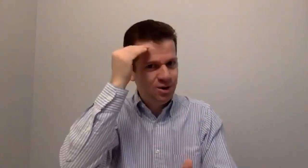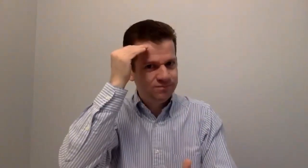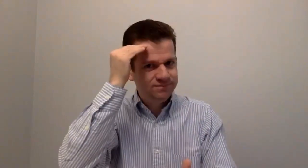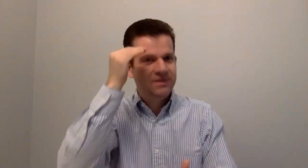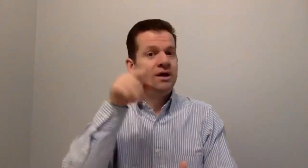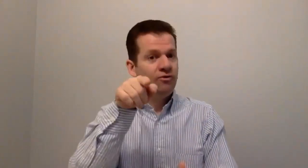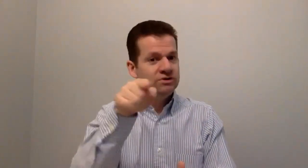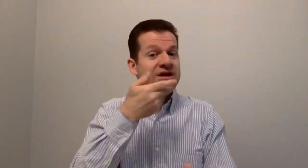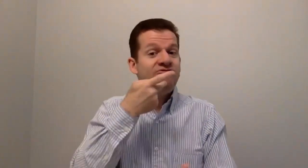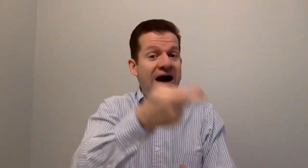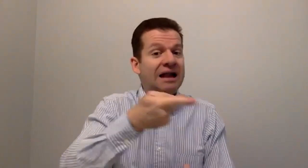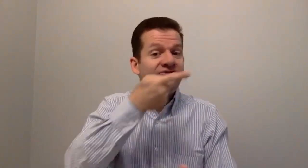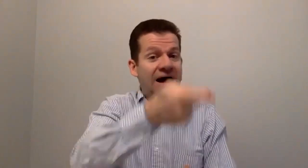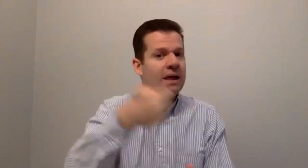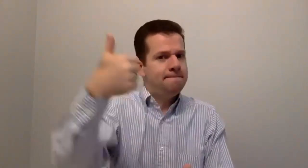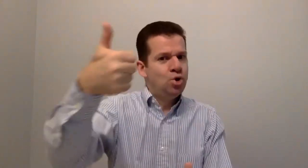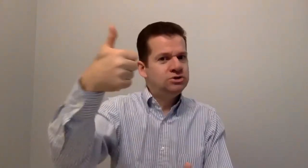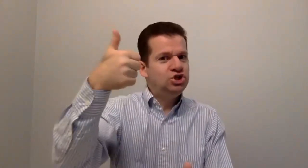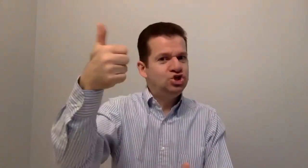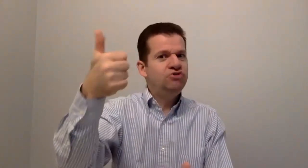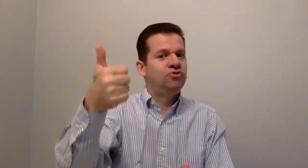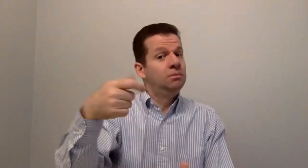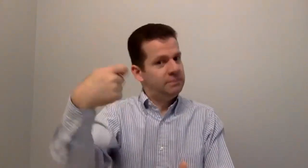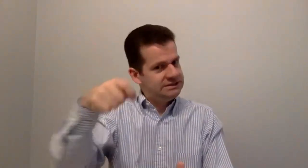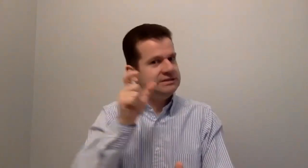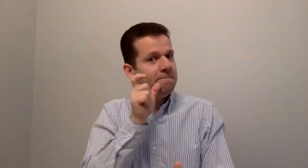entendeu? Você fala, fala positivo.